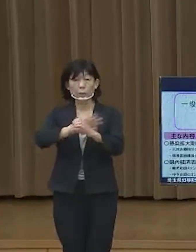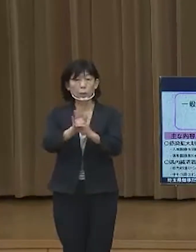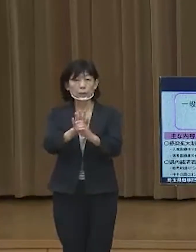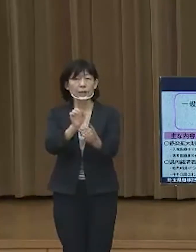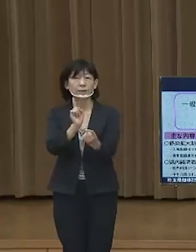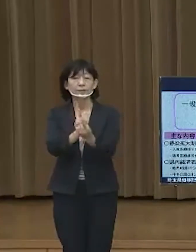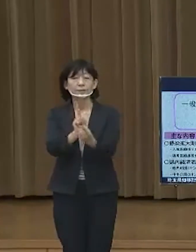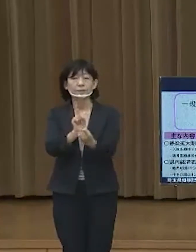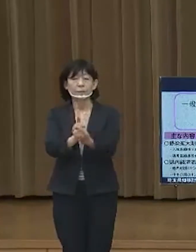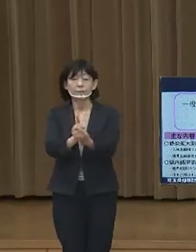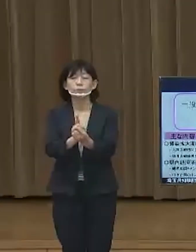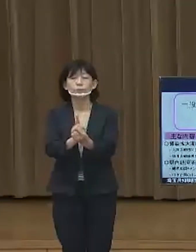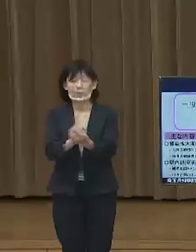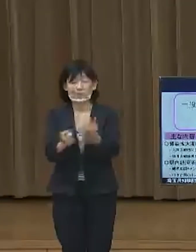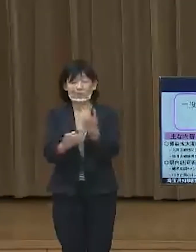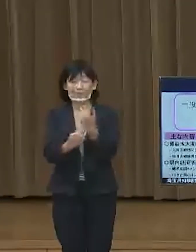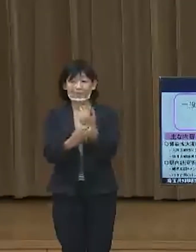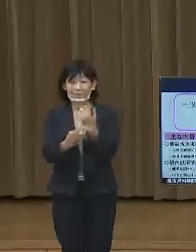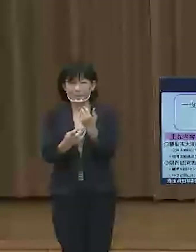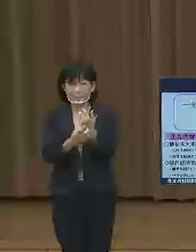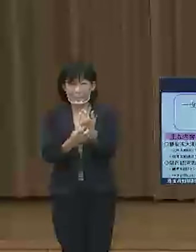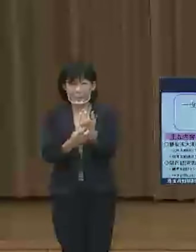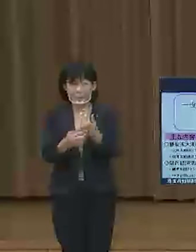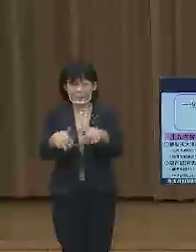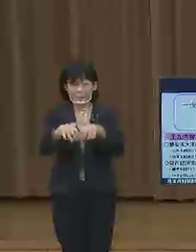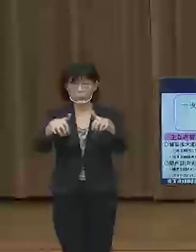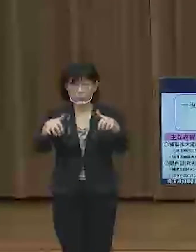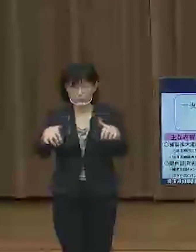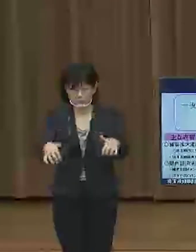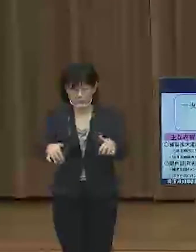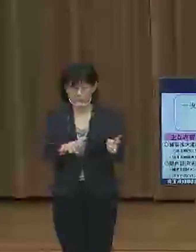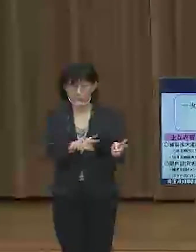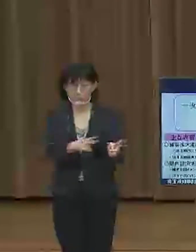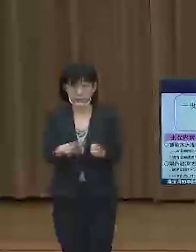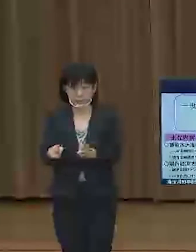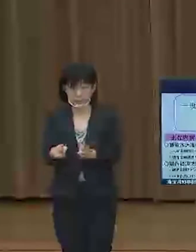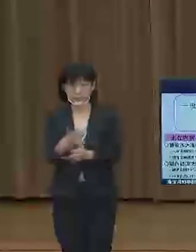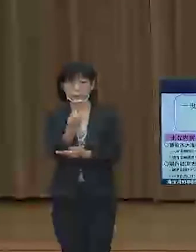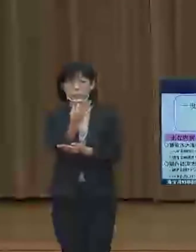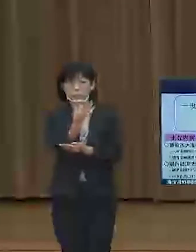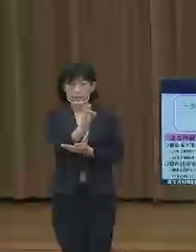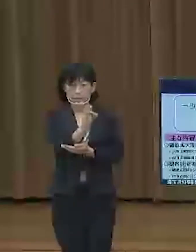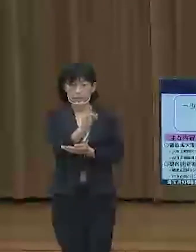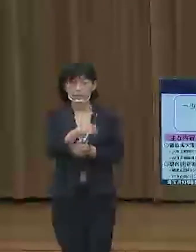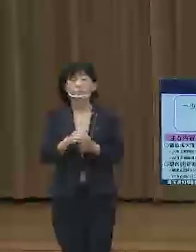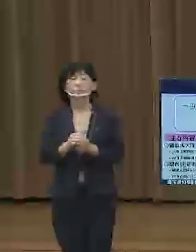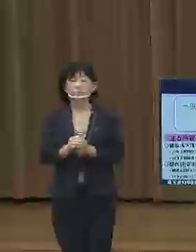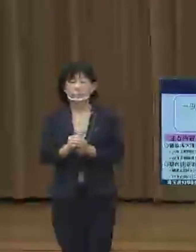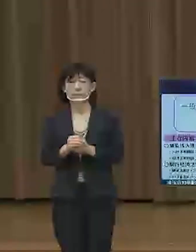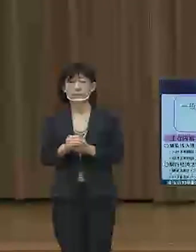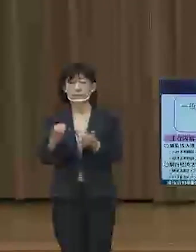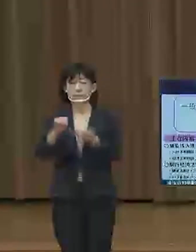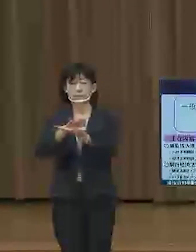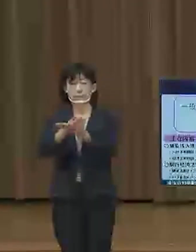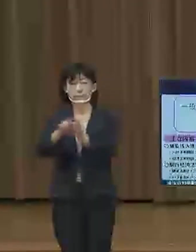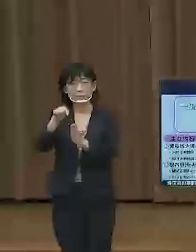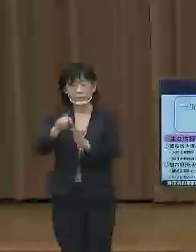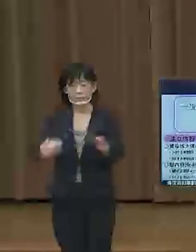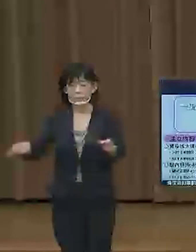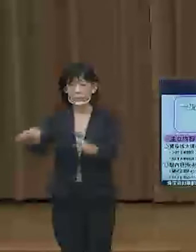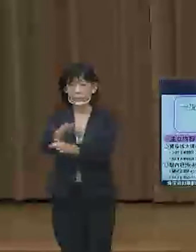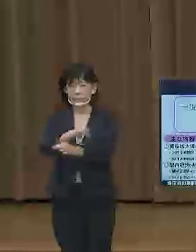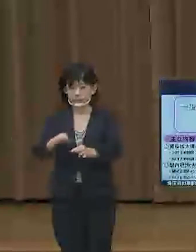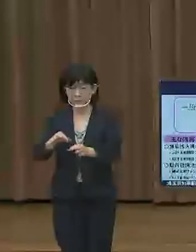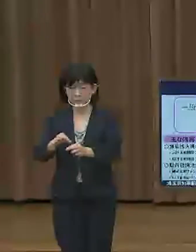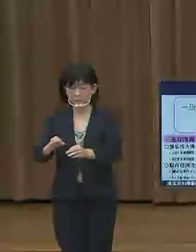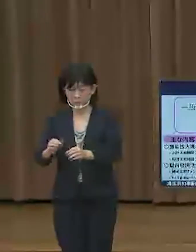策として医療提供体制の整備に要する経費や、あるいは県内経済活動の回復に